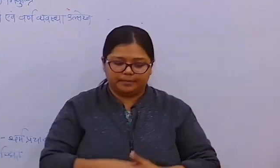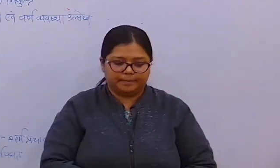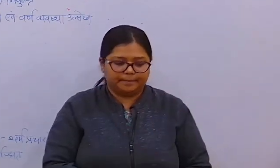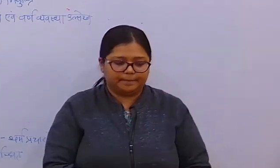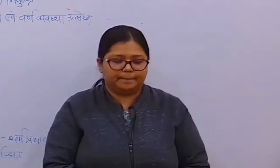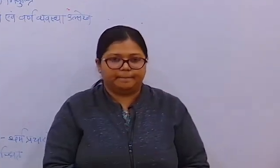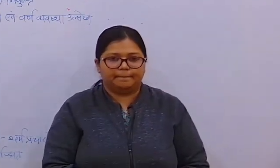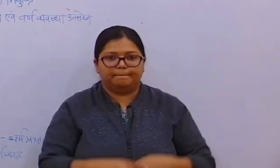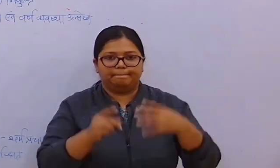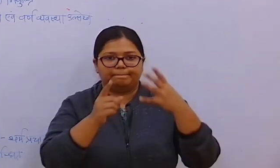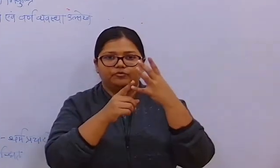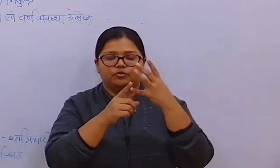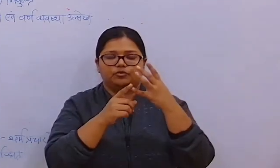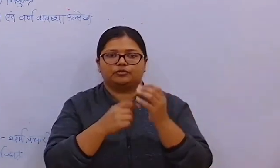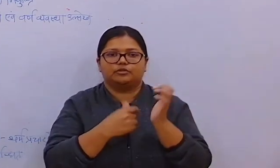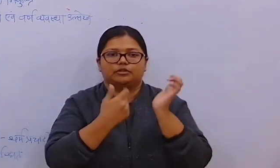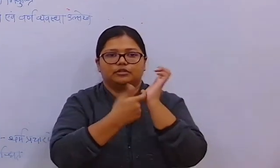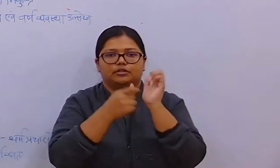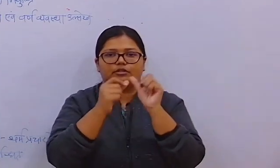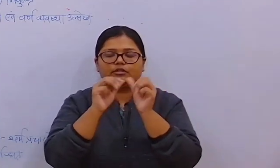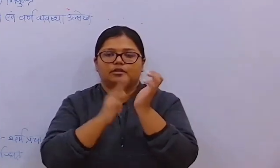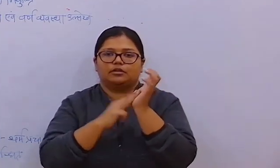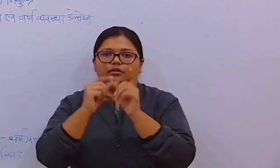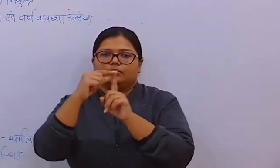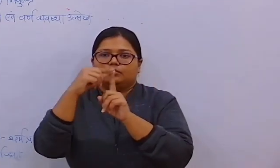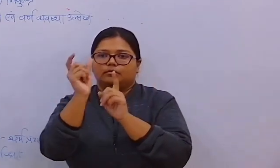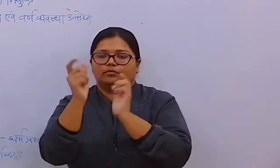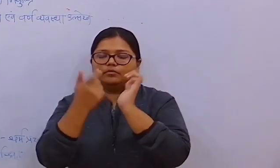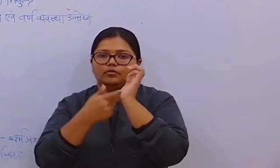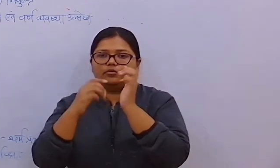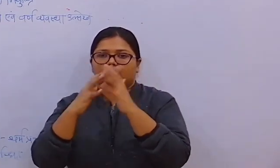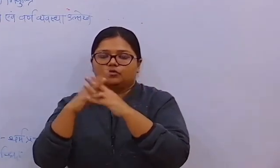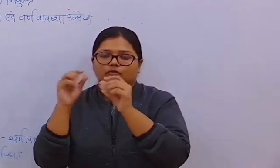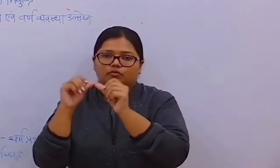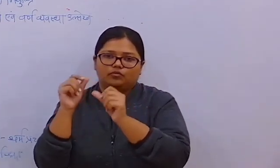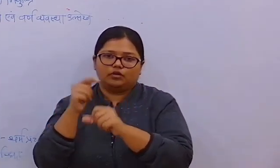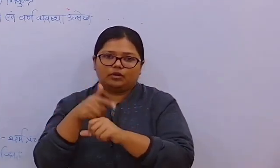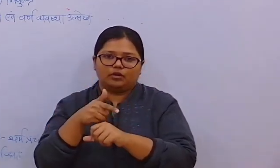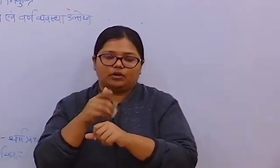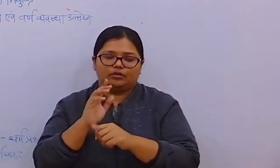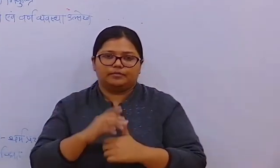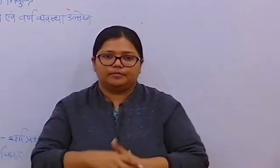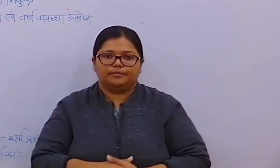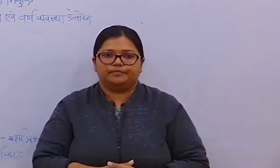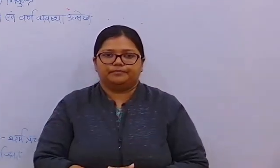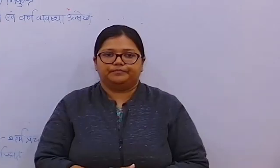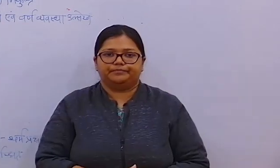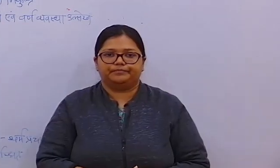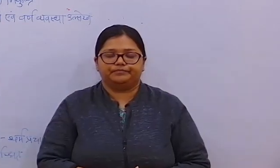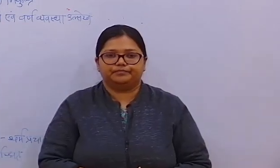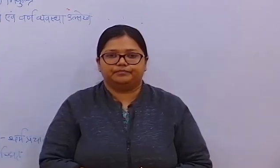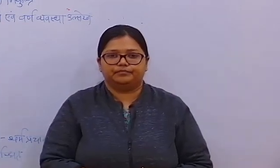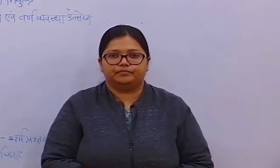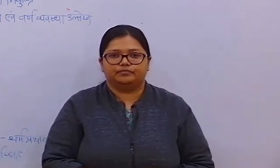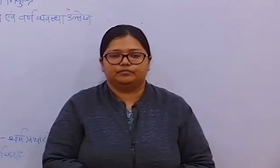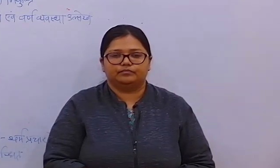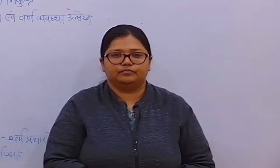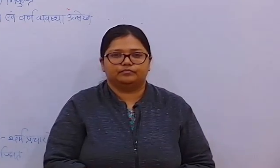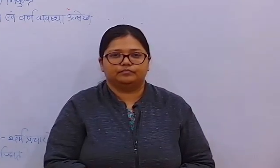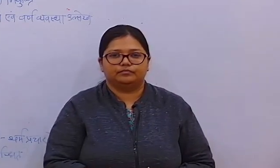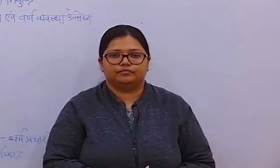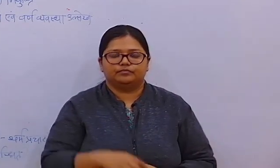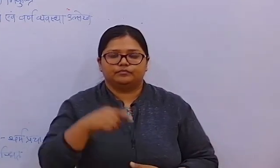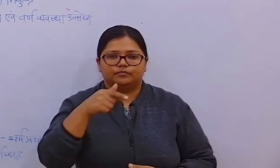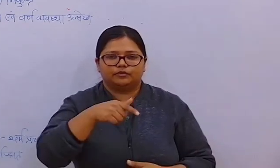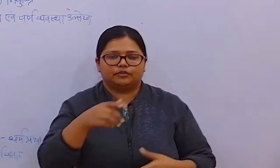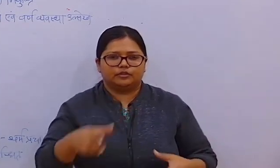लिखो रामपुरवा, रामपुरवा, रामपुरवा, रामपुरवा स्तंभ लेख जो